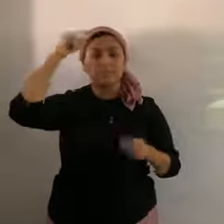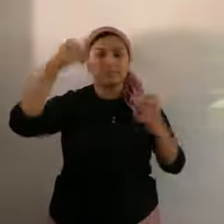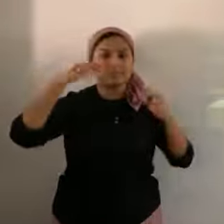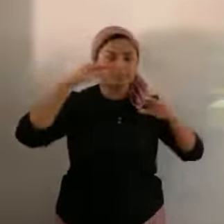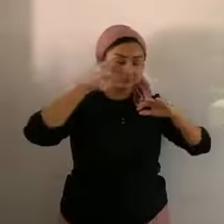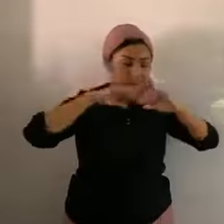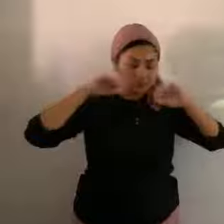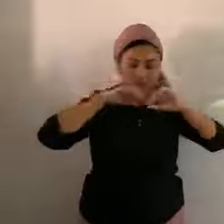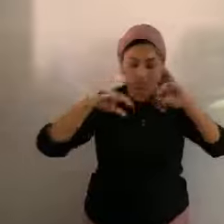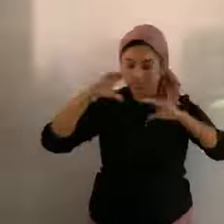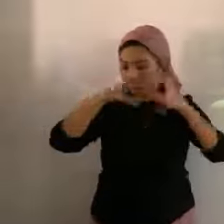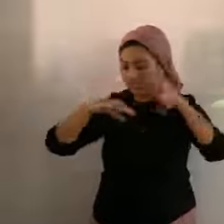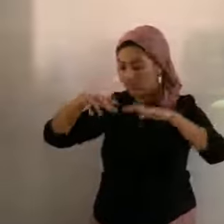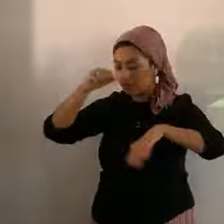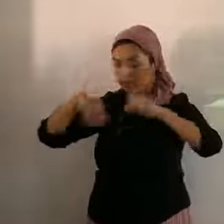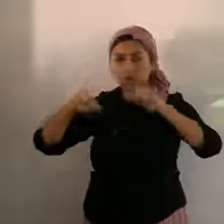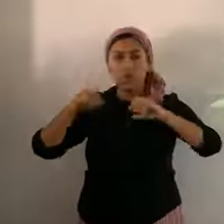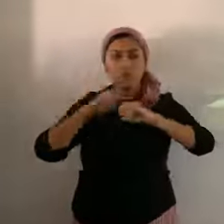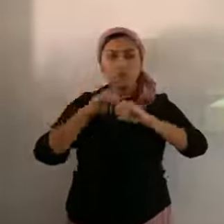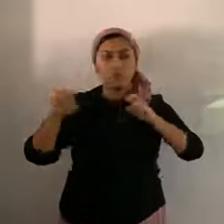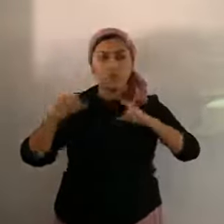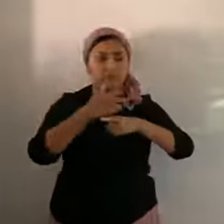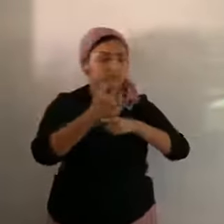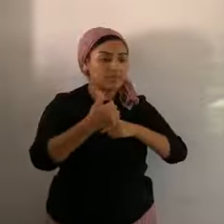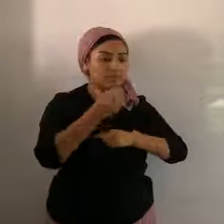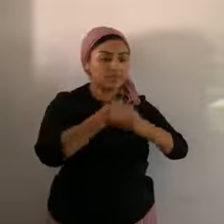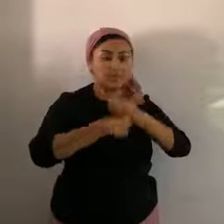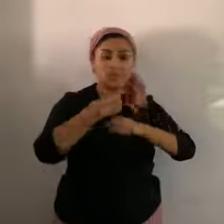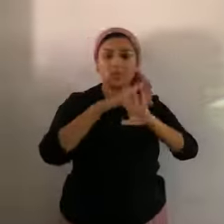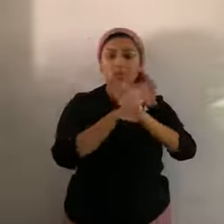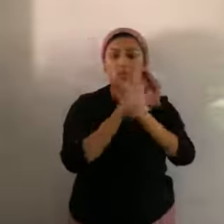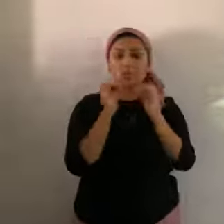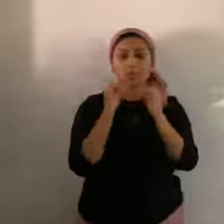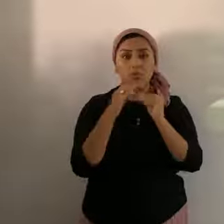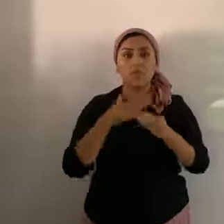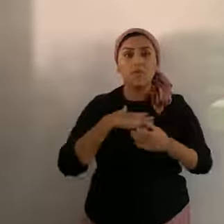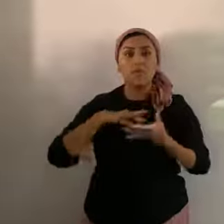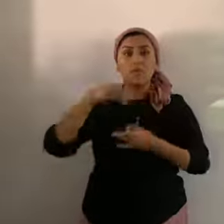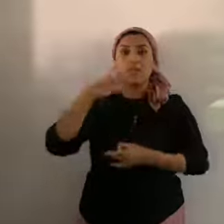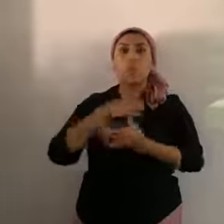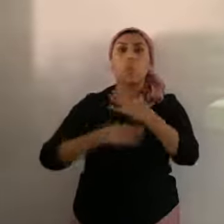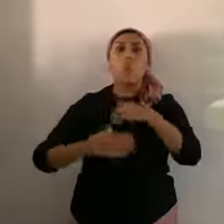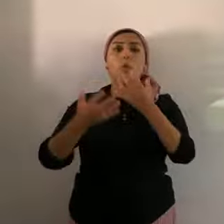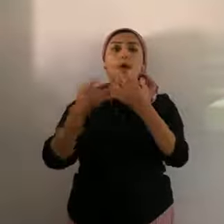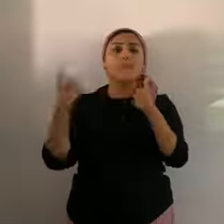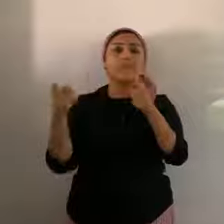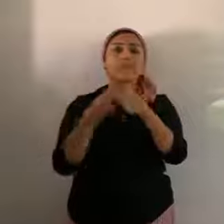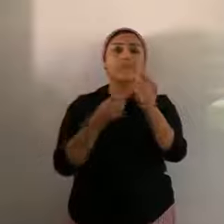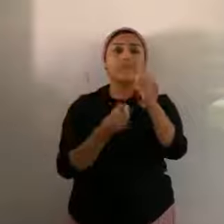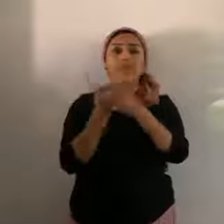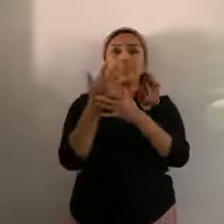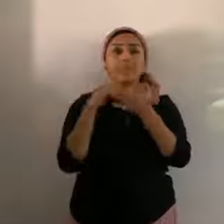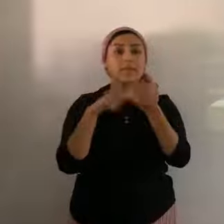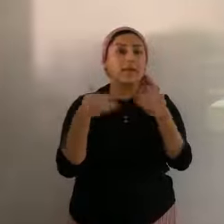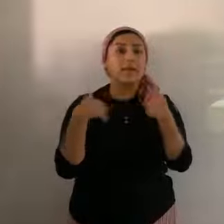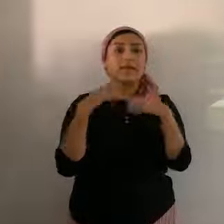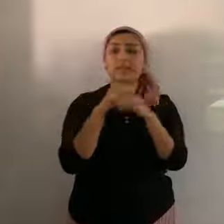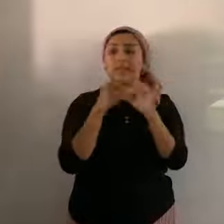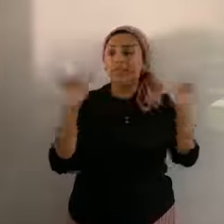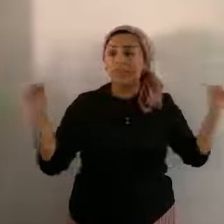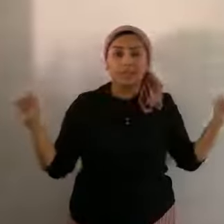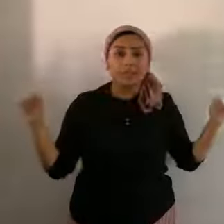han rebuscado después de la vendimia y no queda racimo para comer. Mi alma deseó los primeros frutos, o sea, no hay nada.